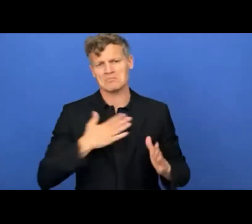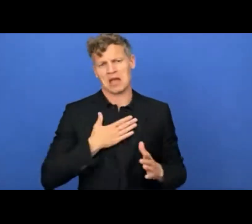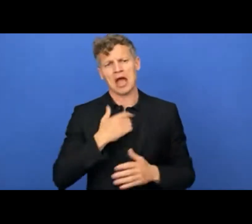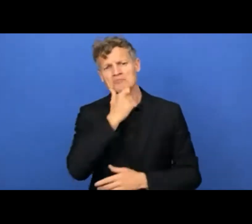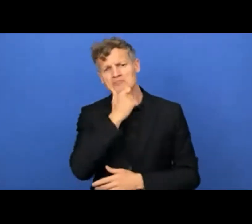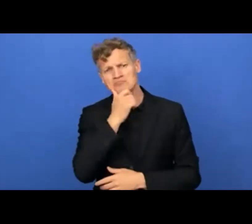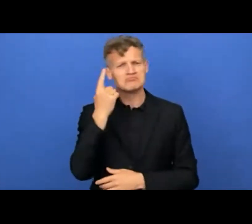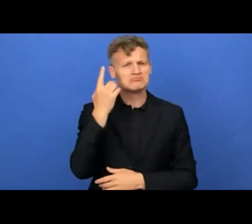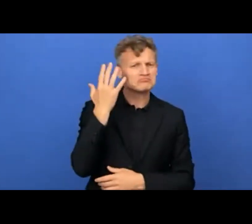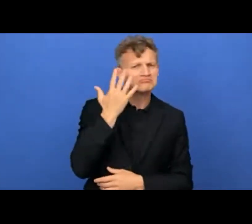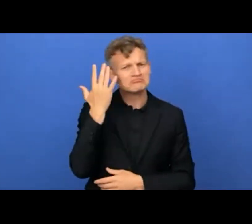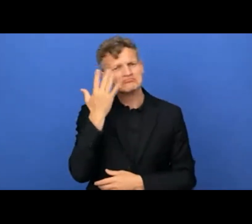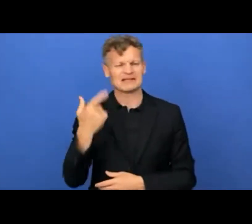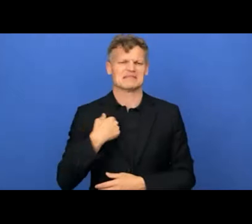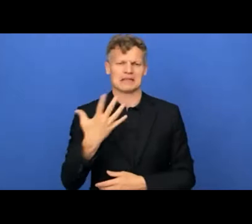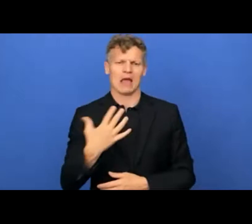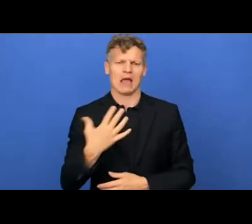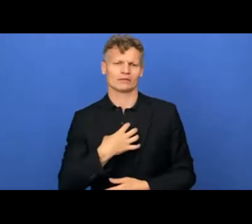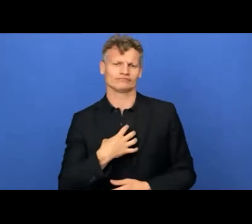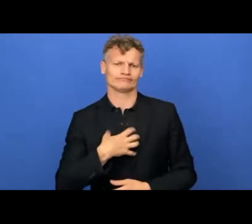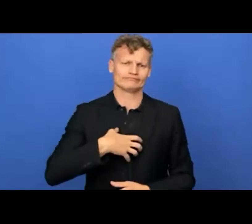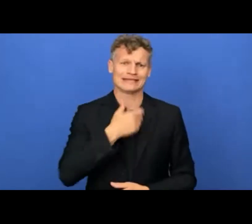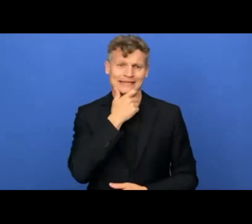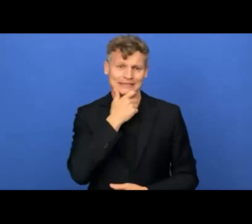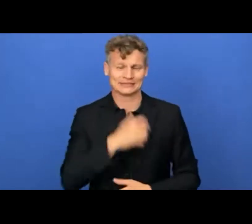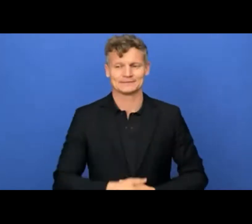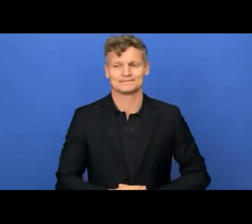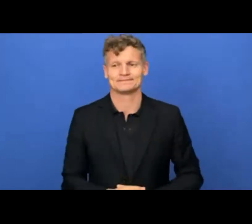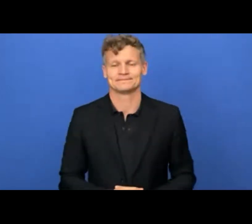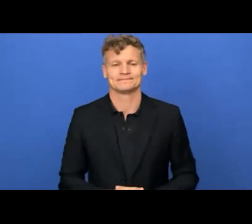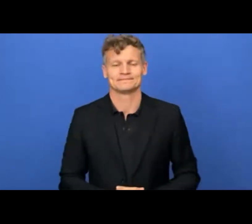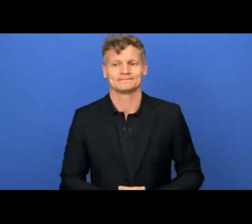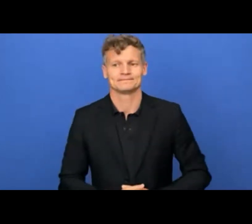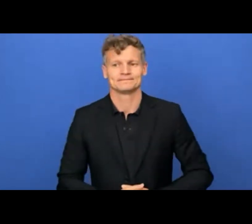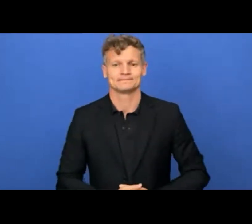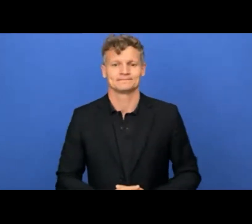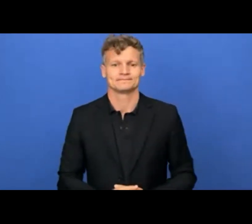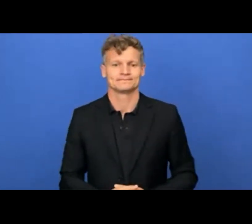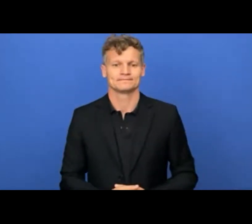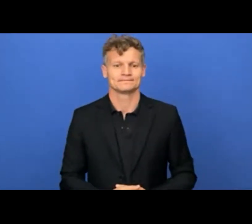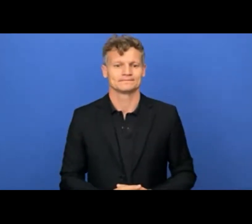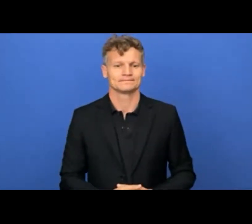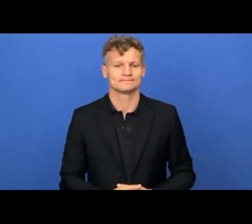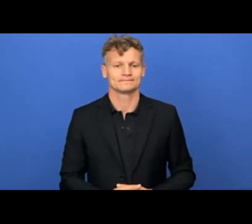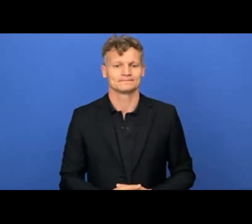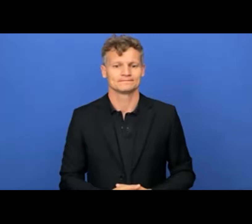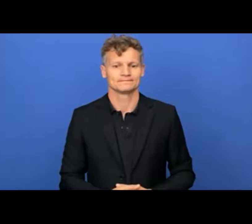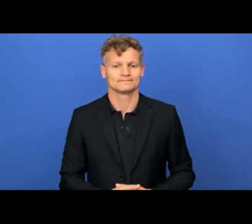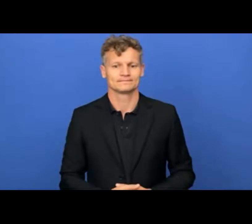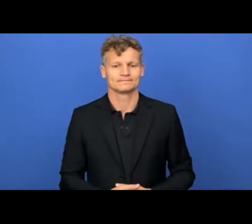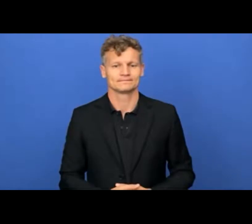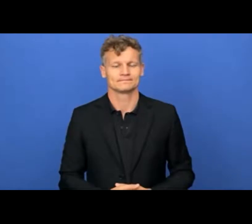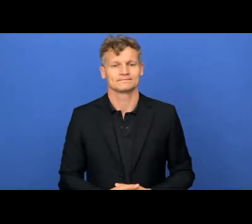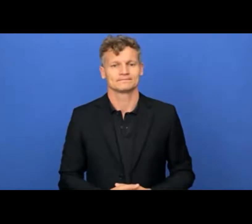chance. Ce n'est pas un hasard que l'ODD 4 inclut un